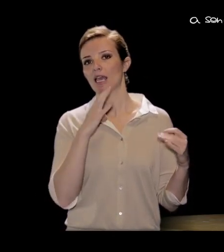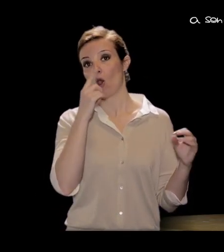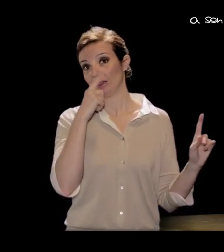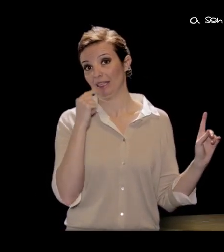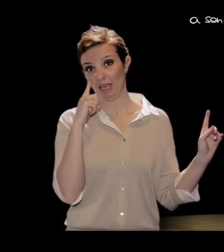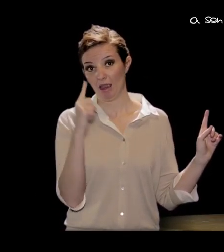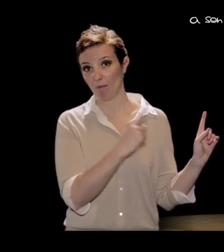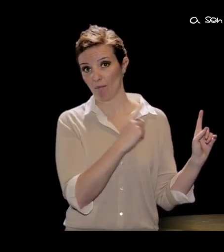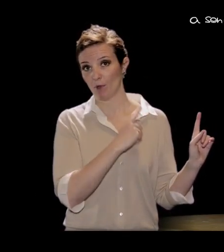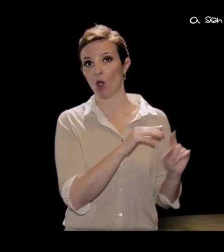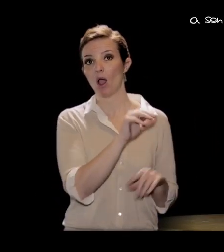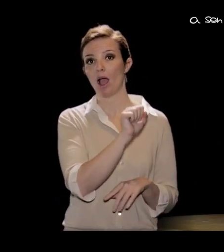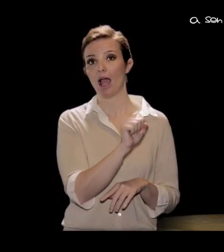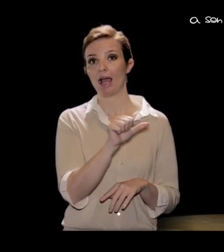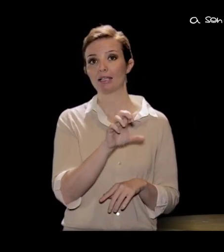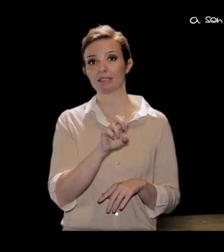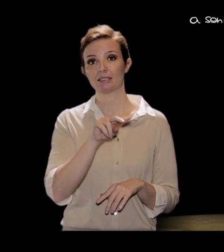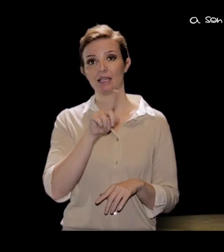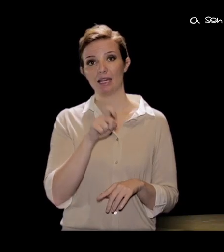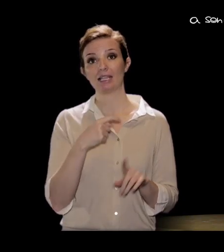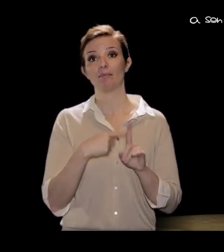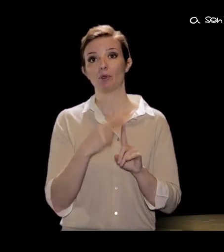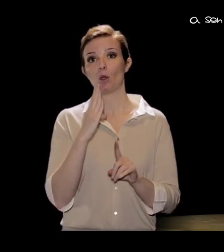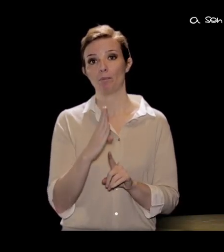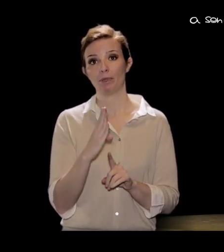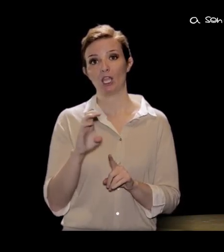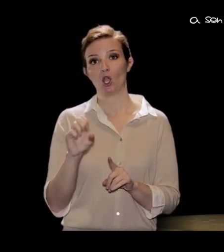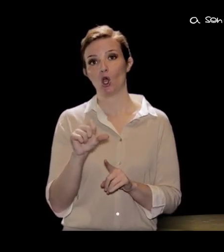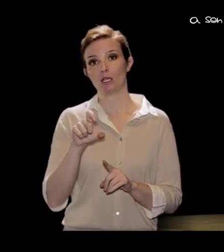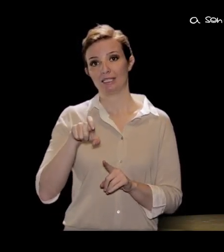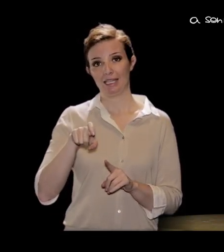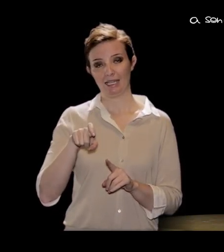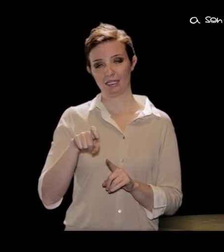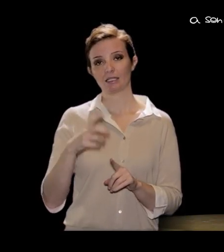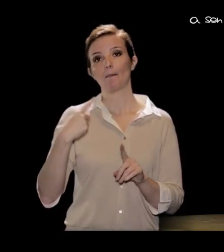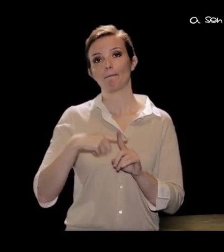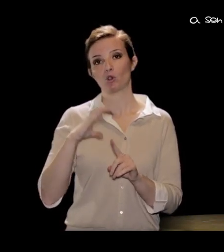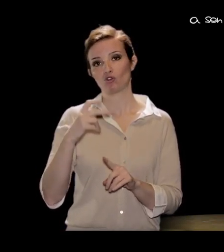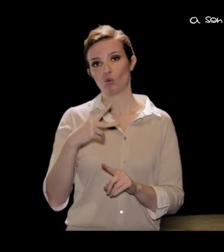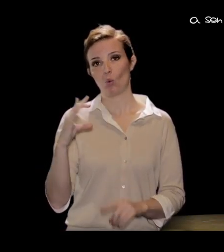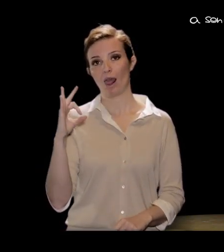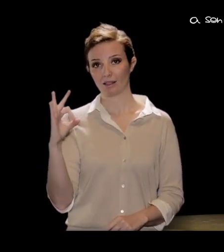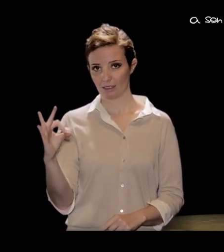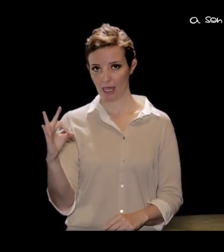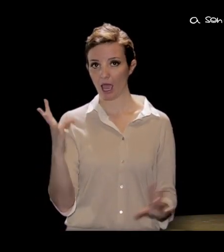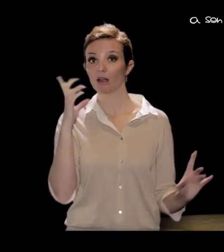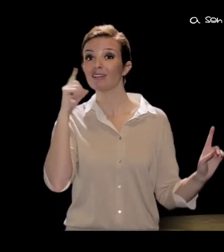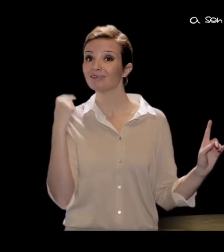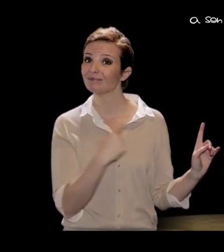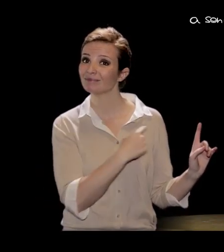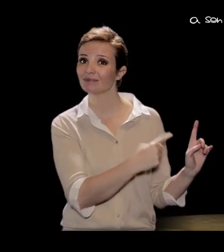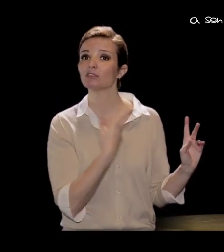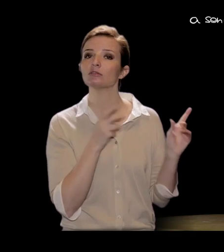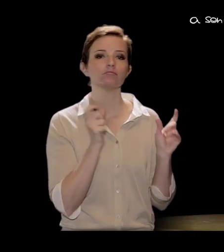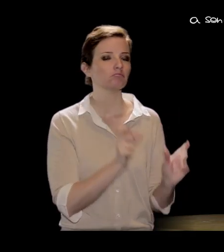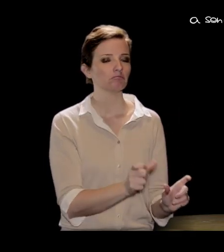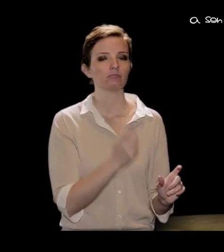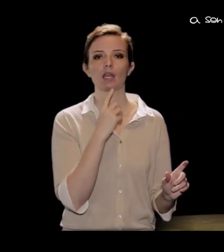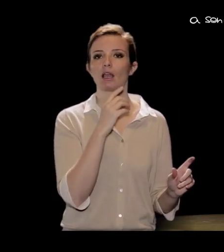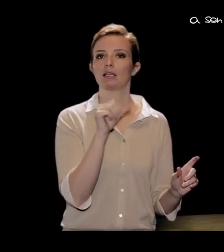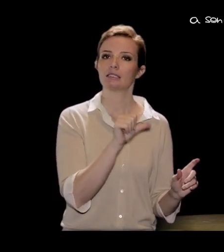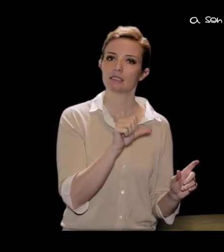più b cos x più c uguale a 0, dove figurano esclusivamente seno e coseno